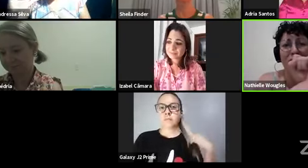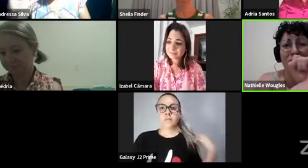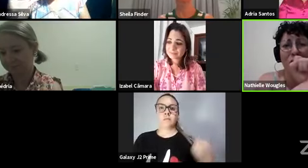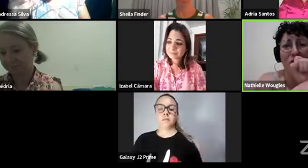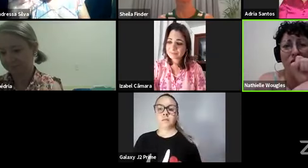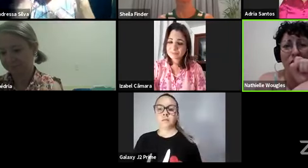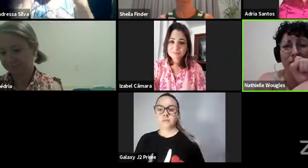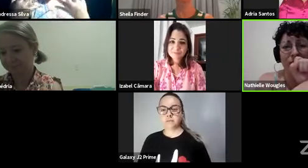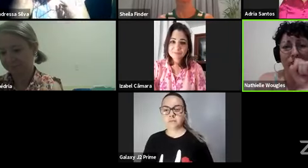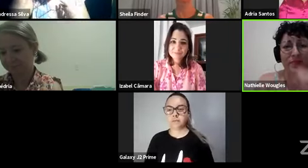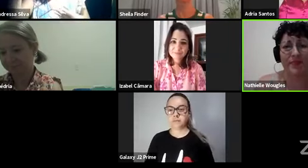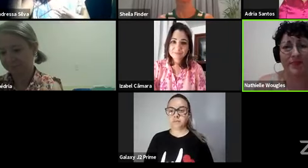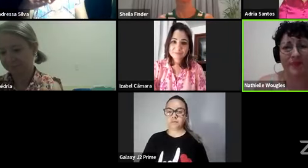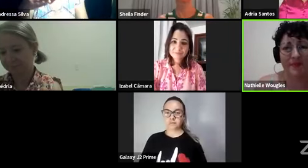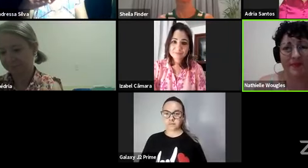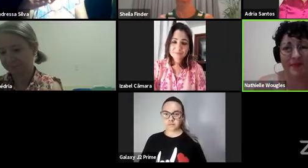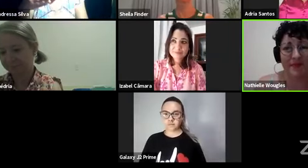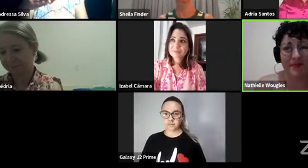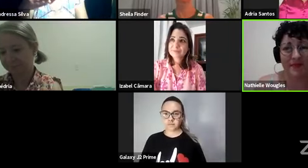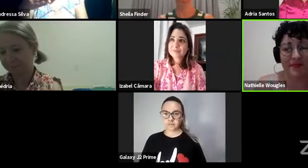Você travou.